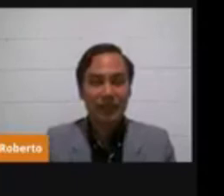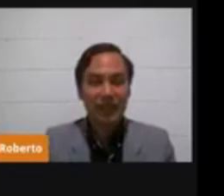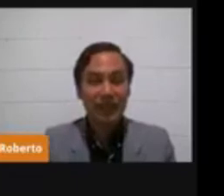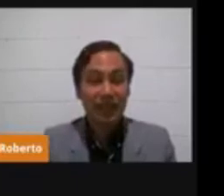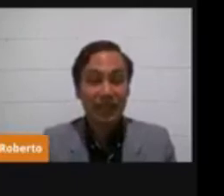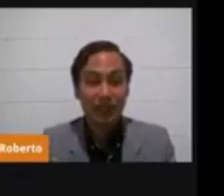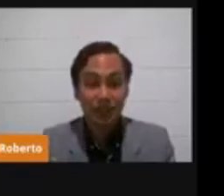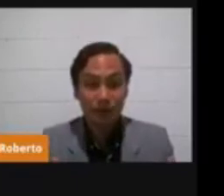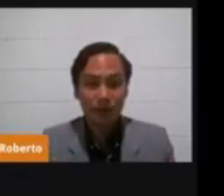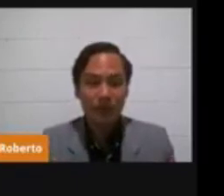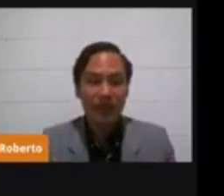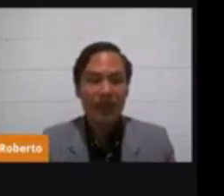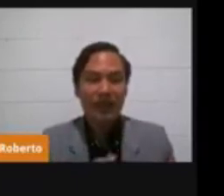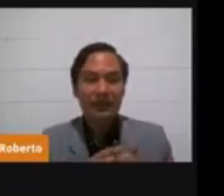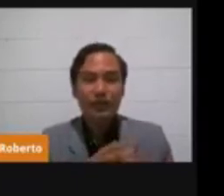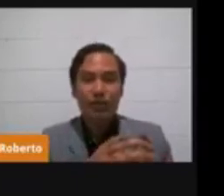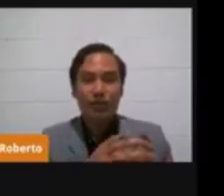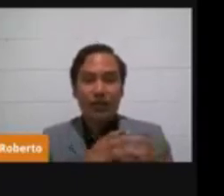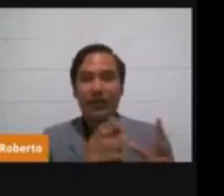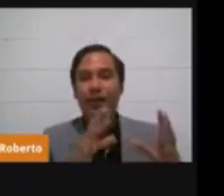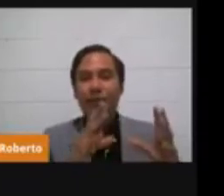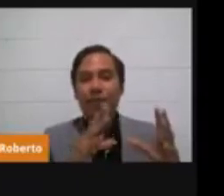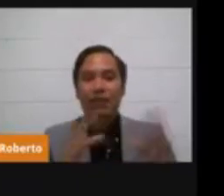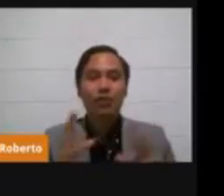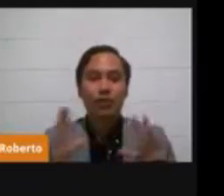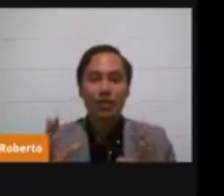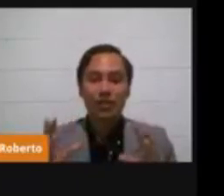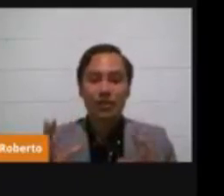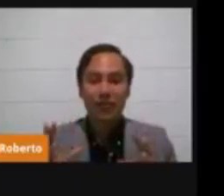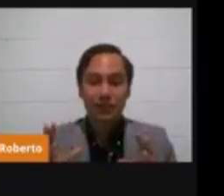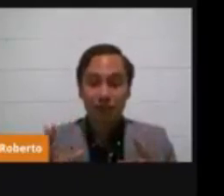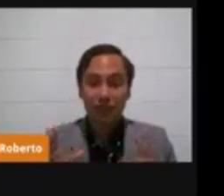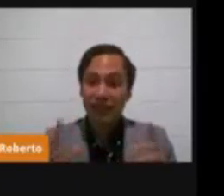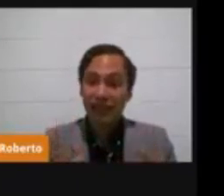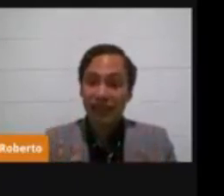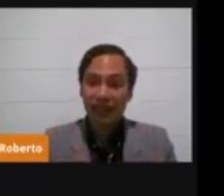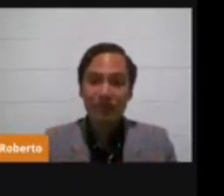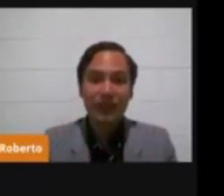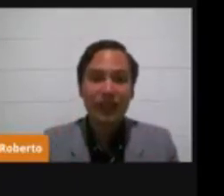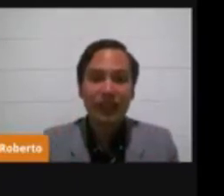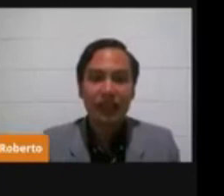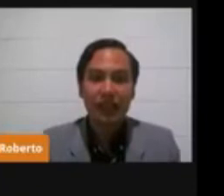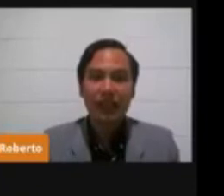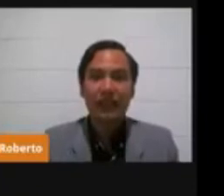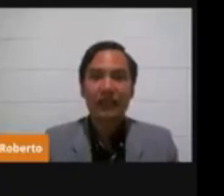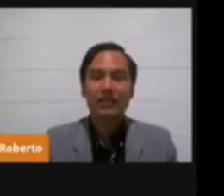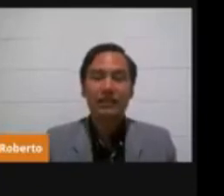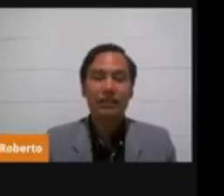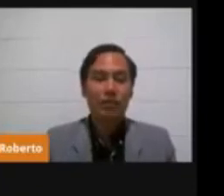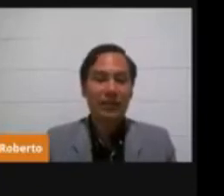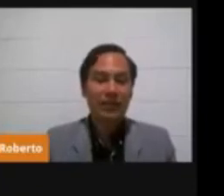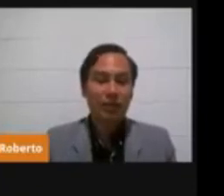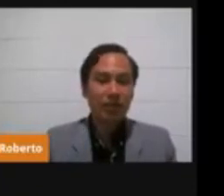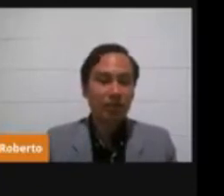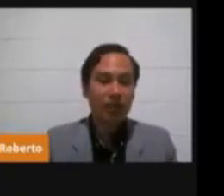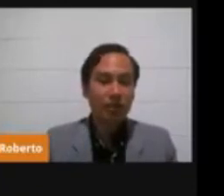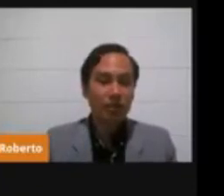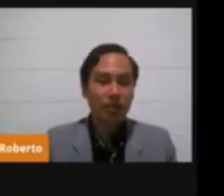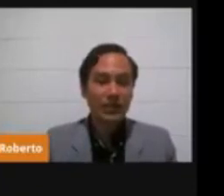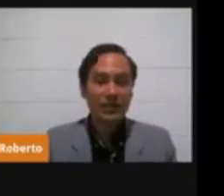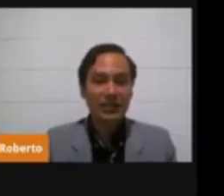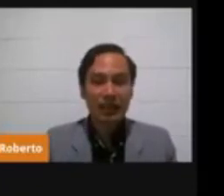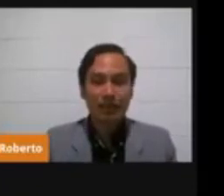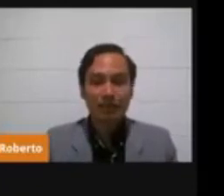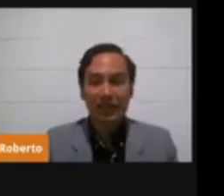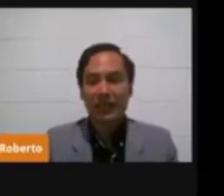es integración, es como que, digamos, una persona sorda viniera y estemos participando en una reunión